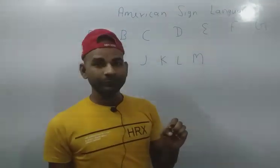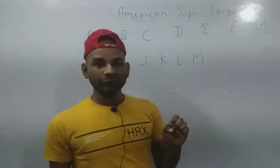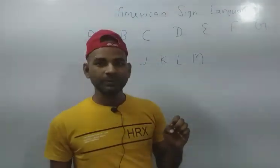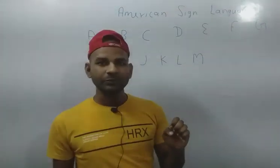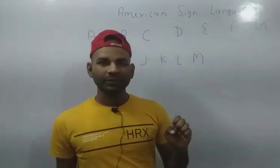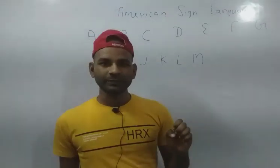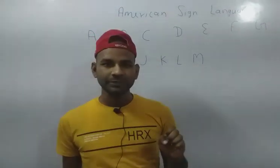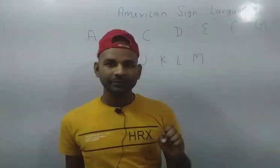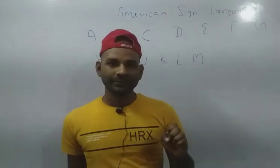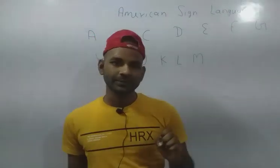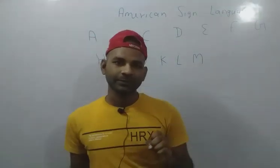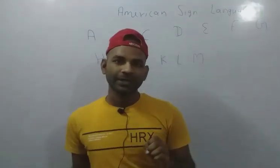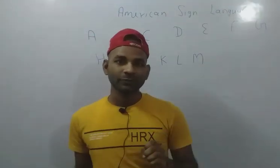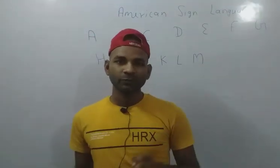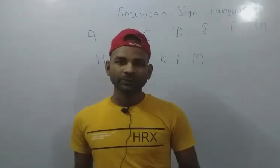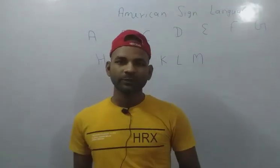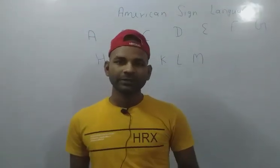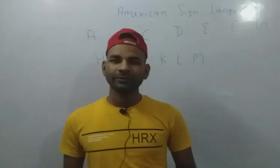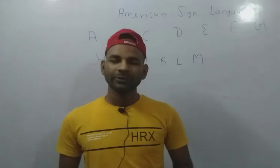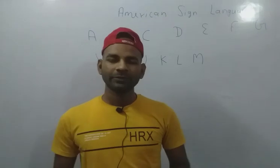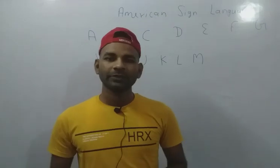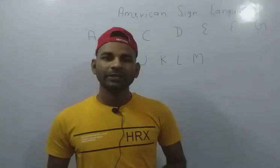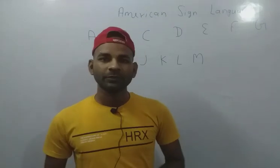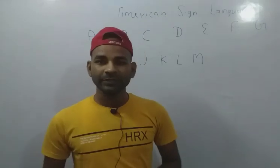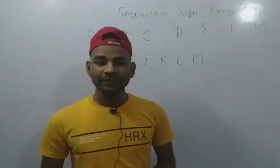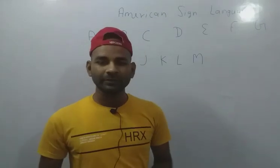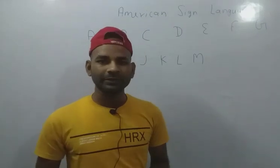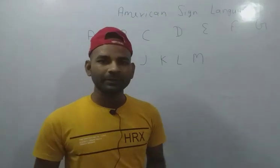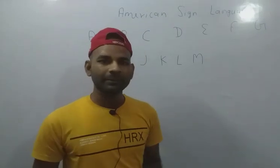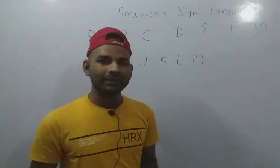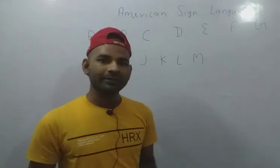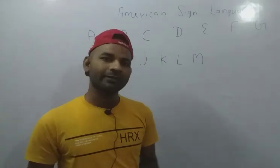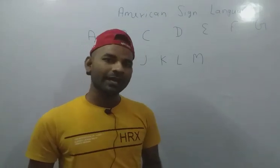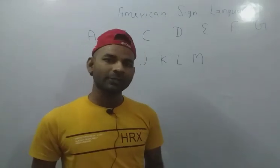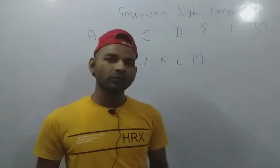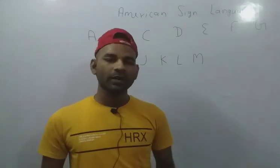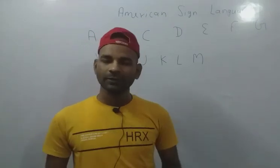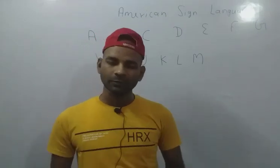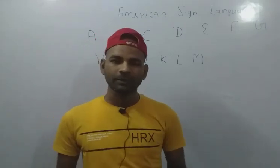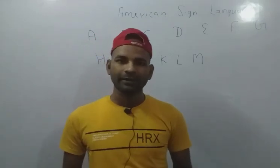you have enjoyed the video. So thank you so much for watching the video. Thank you once again from the depth of my heart. Thank you and goodbye.